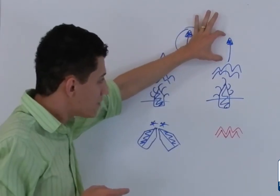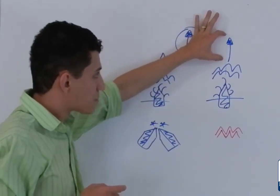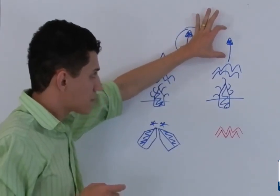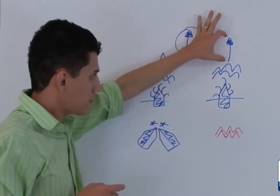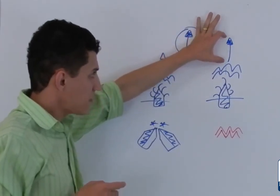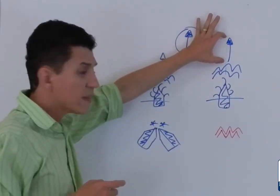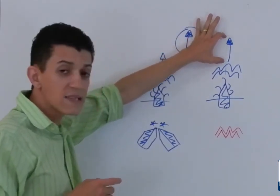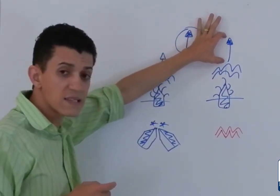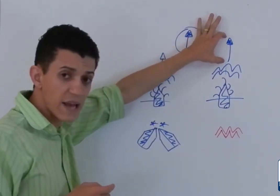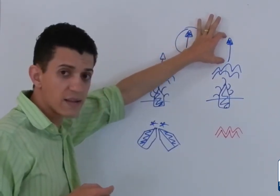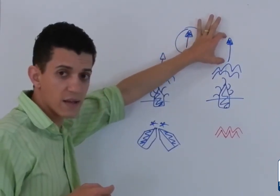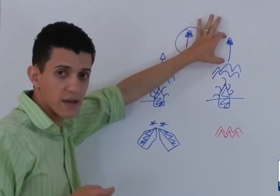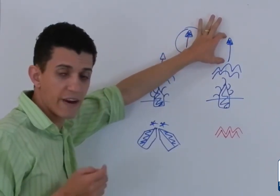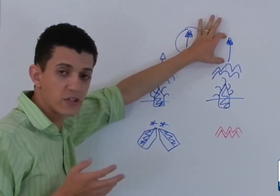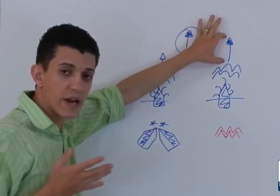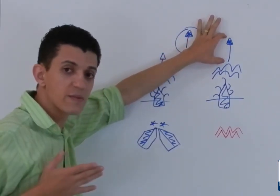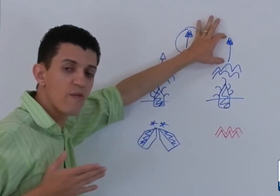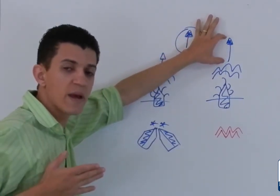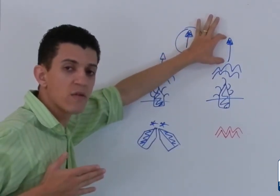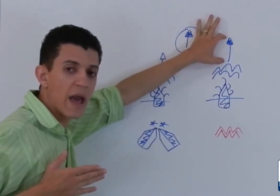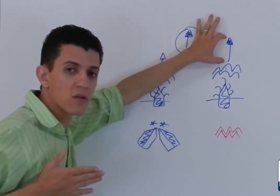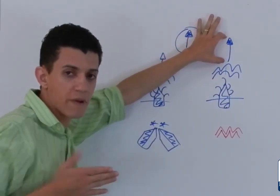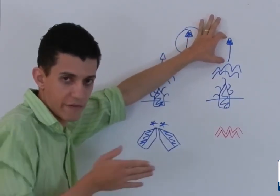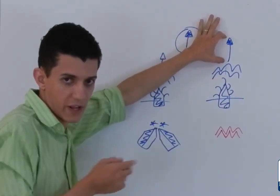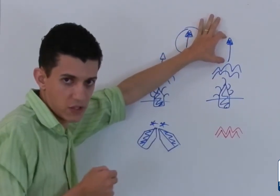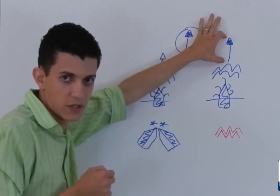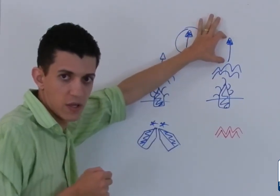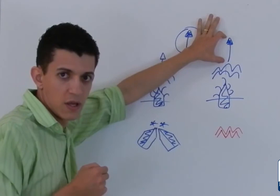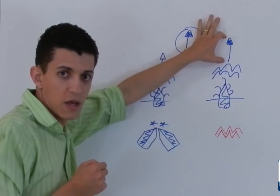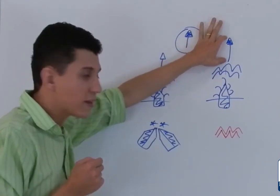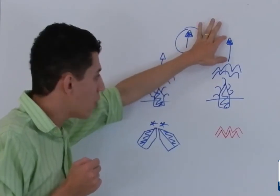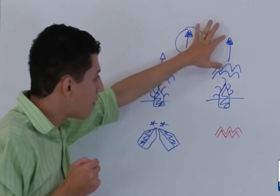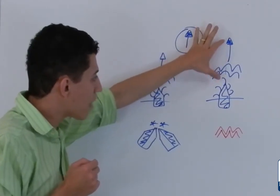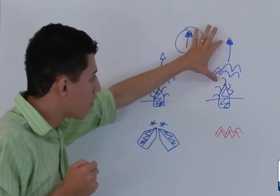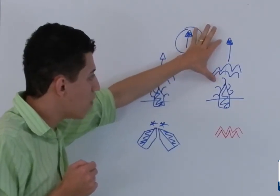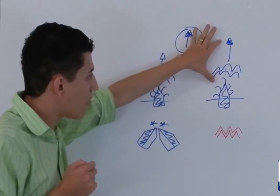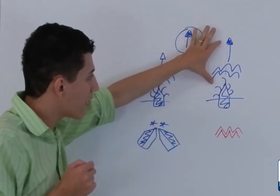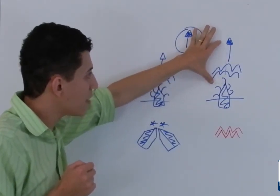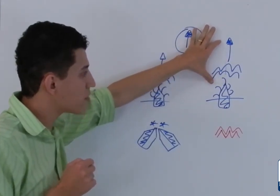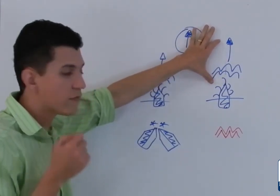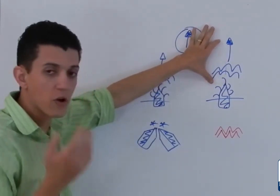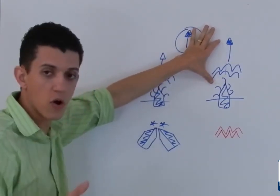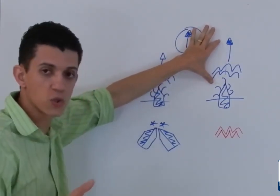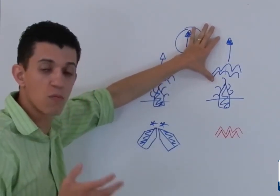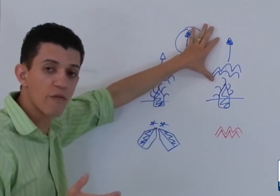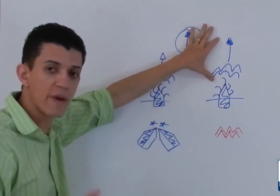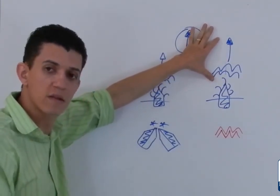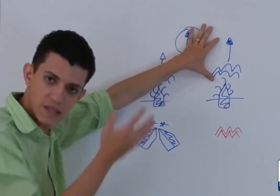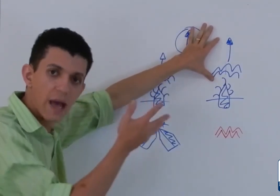dessa seta aqui, que vai indicar esse movimento reto para frente. Então, o parâmetro fonológico movimento está